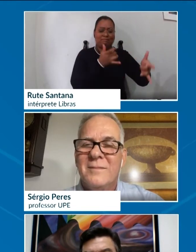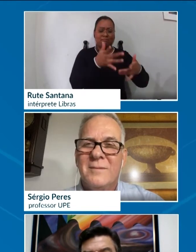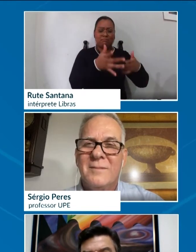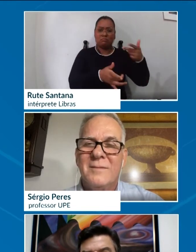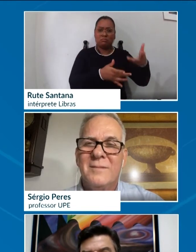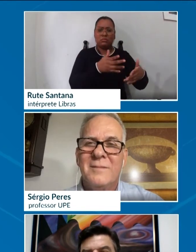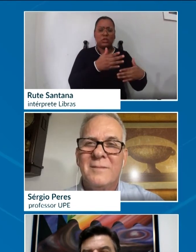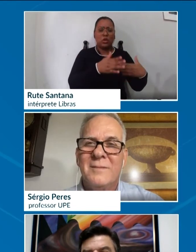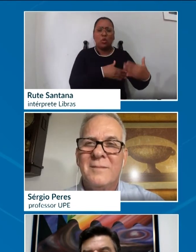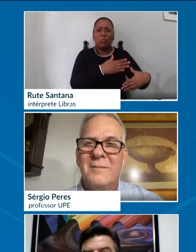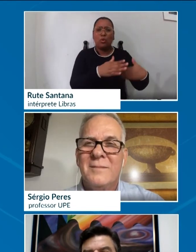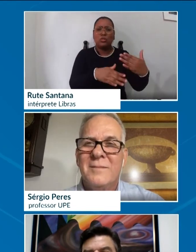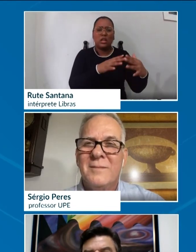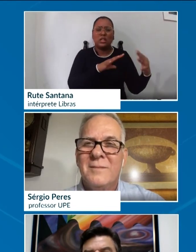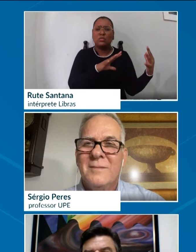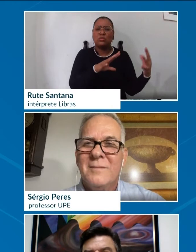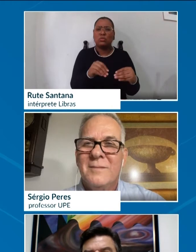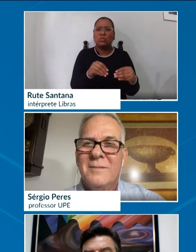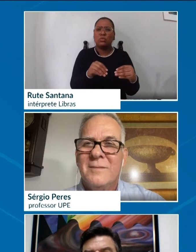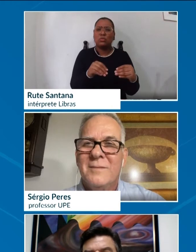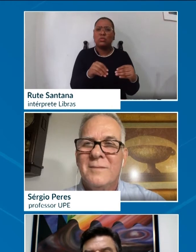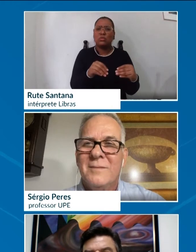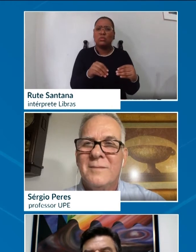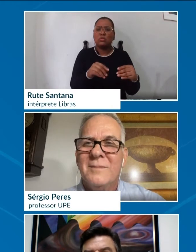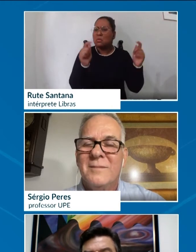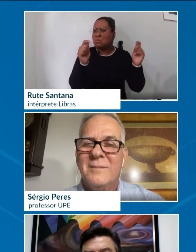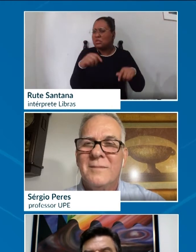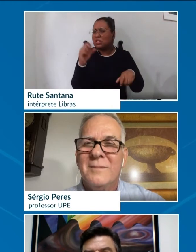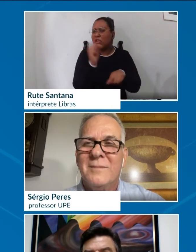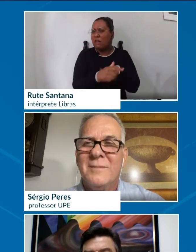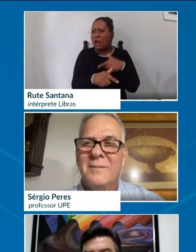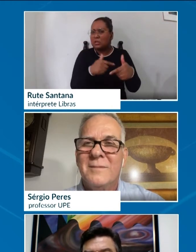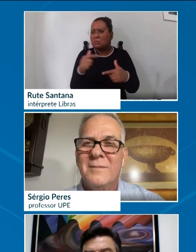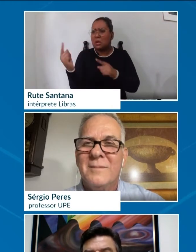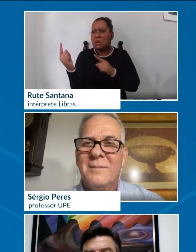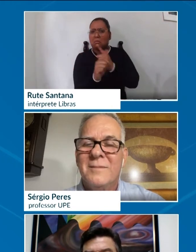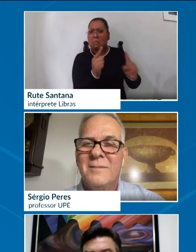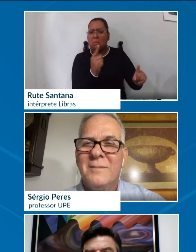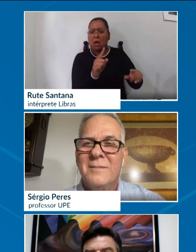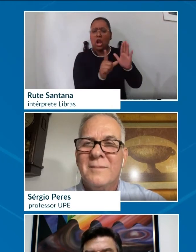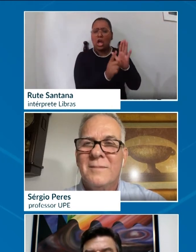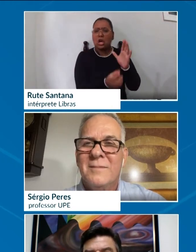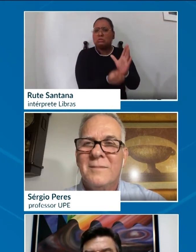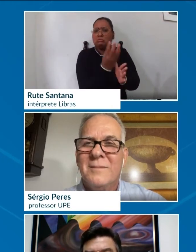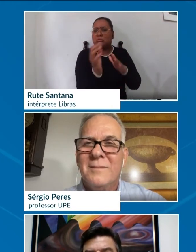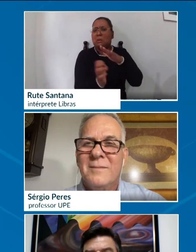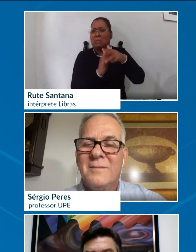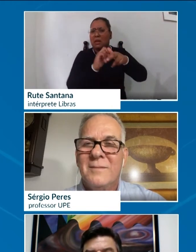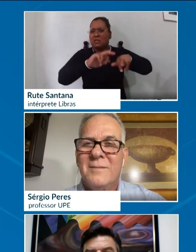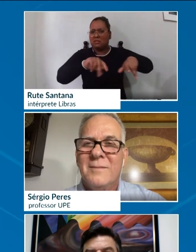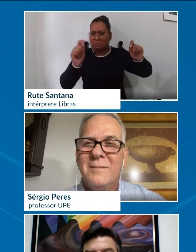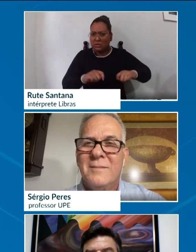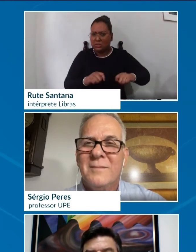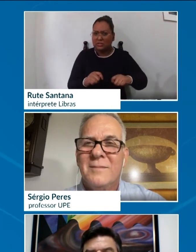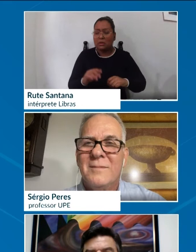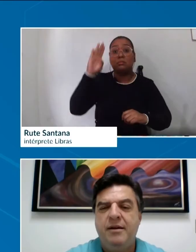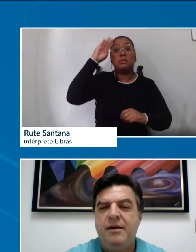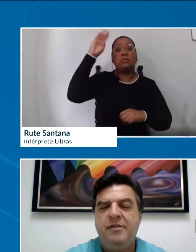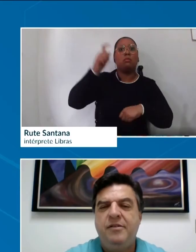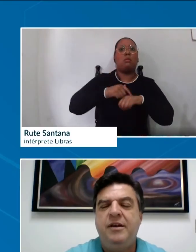esses processos todos, podem gerar emprego, gerar novos negócios, né? Ainda mais num momento de pandemia como esse.